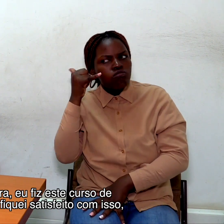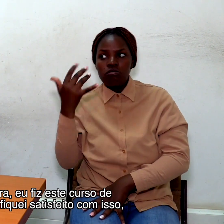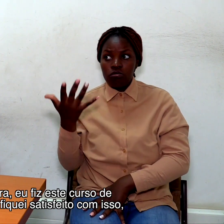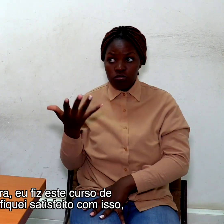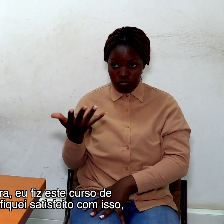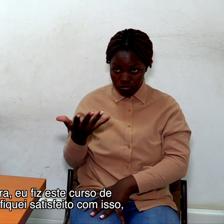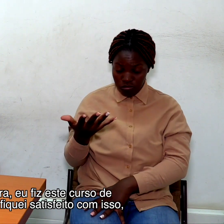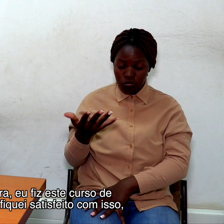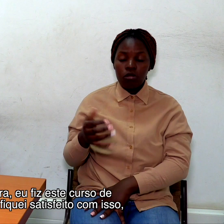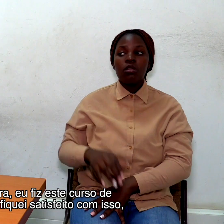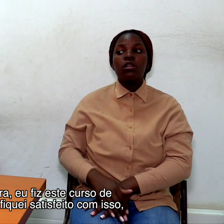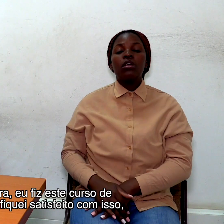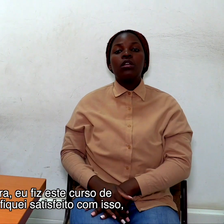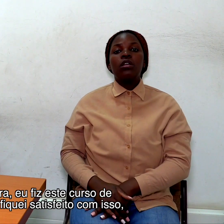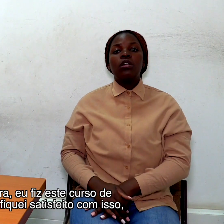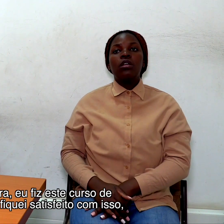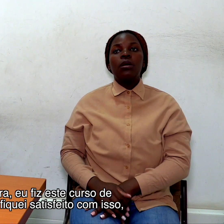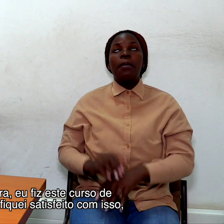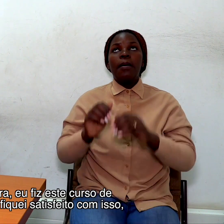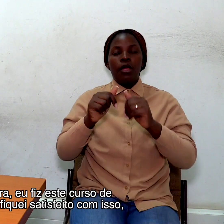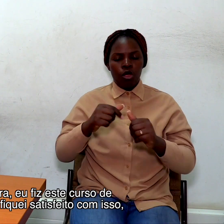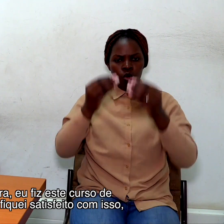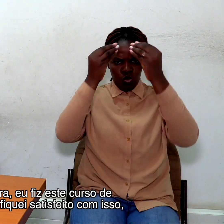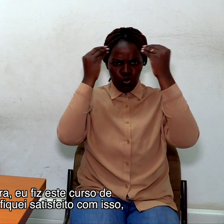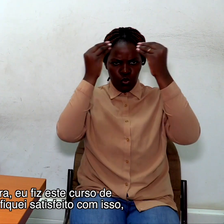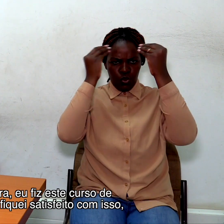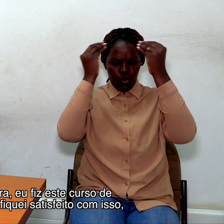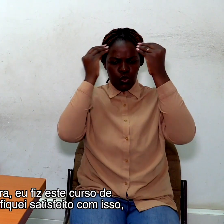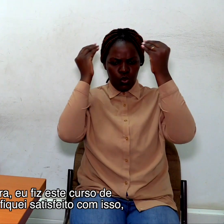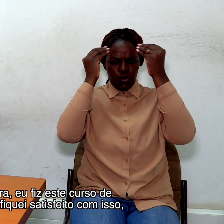na altura, mas não fiquei